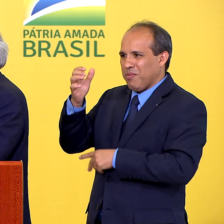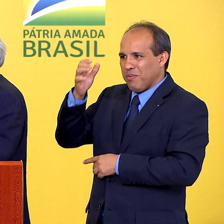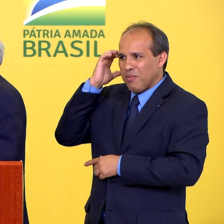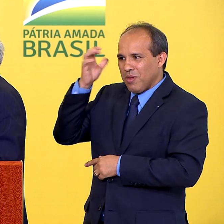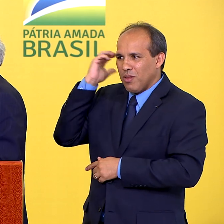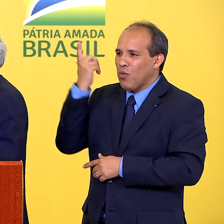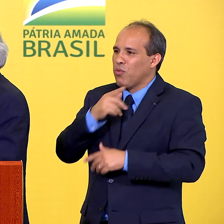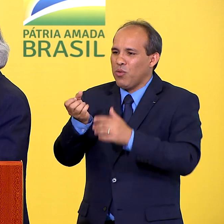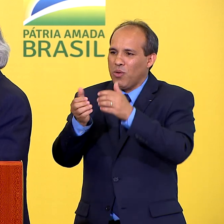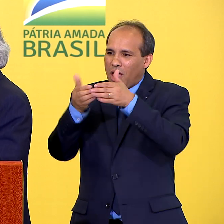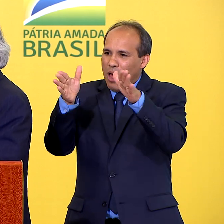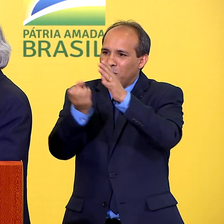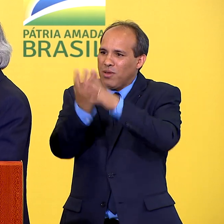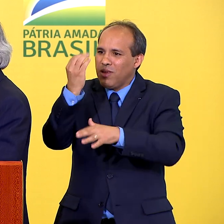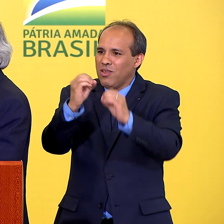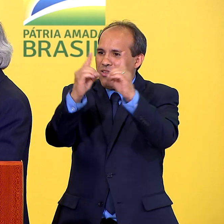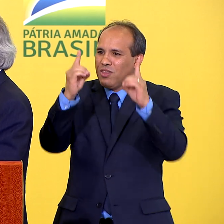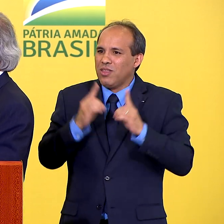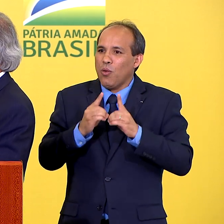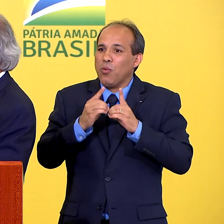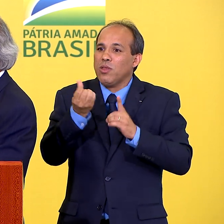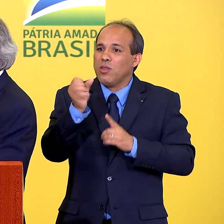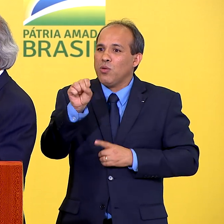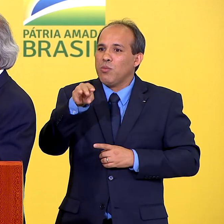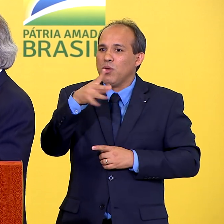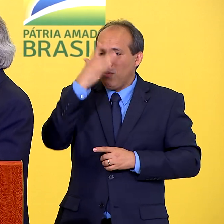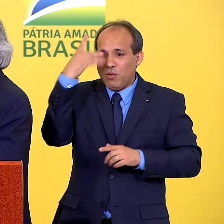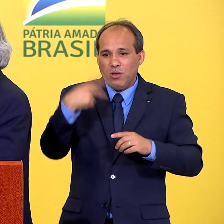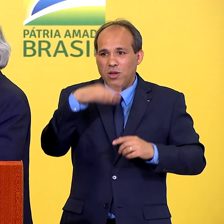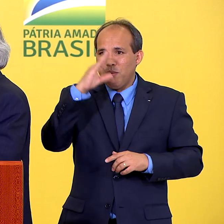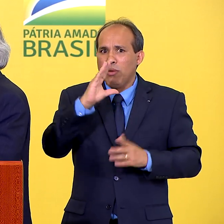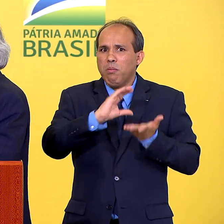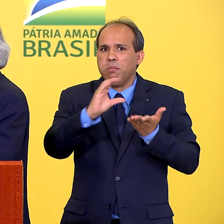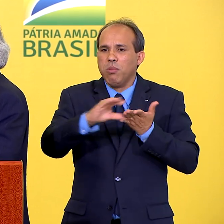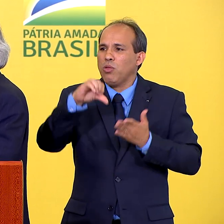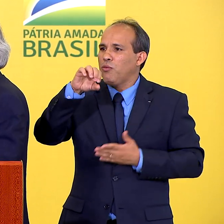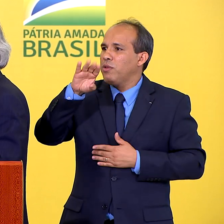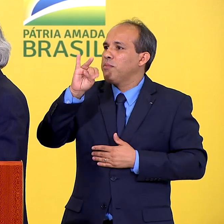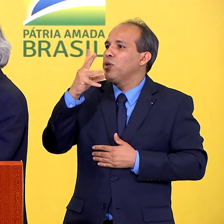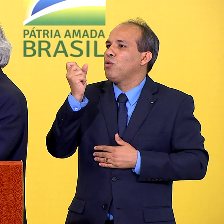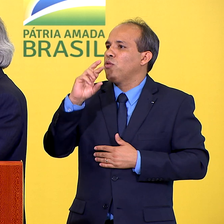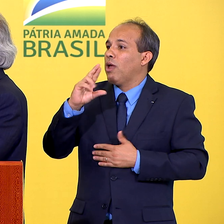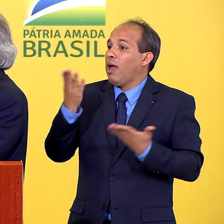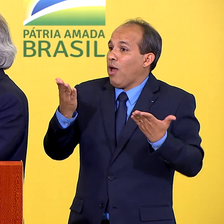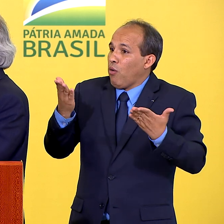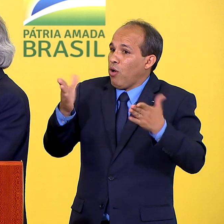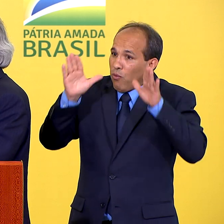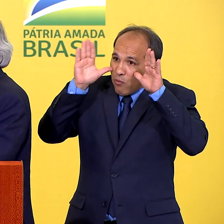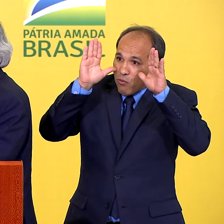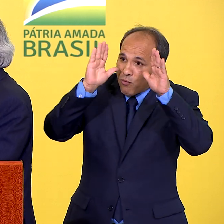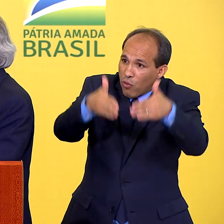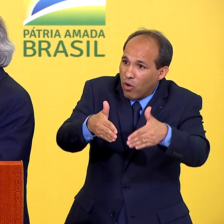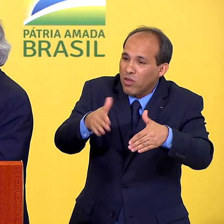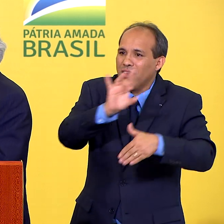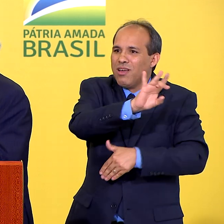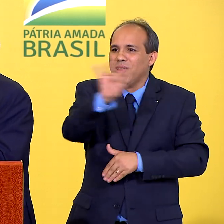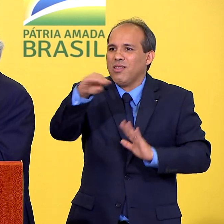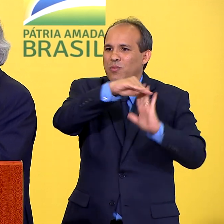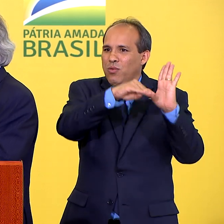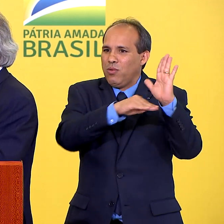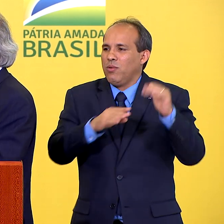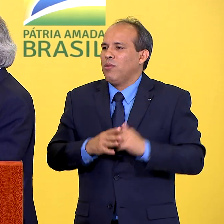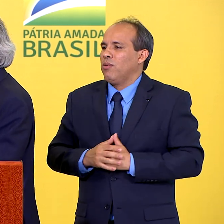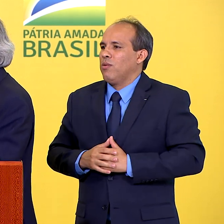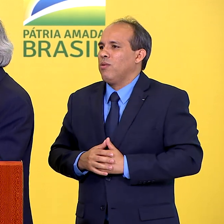quando digitalizamos 68 milhões de brasileiros, chegamos a pagar 90 milhões, e agora nós estamos focalizando os programas. Então, a